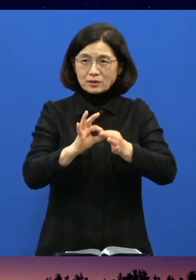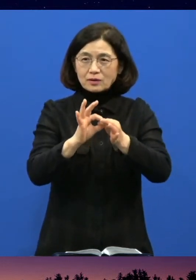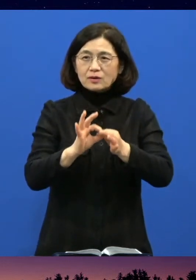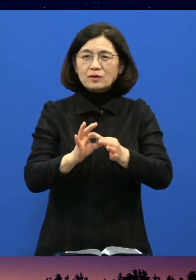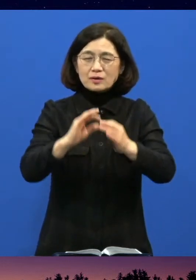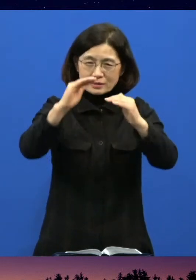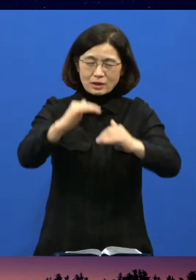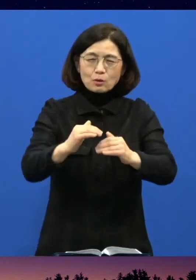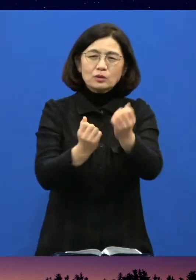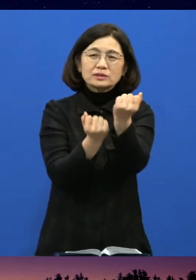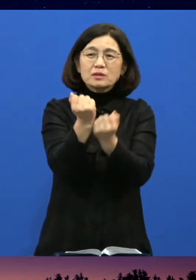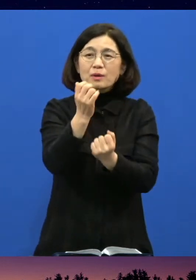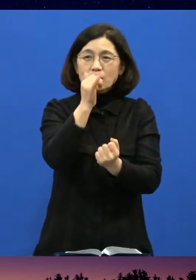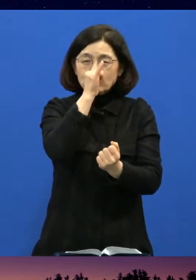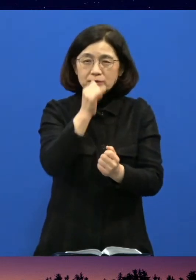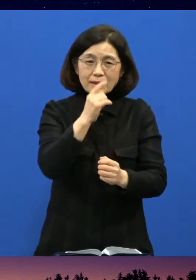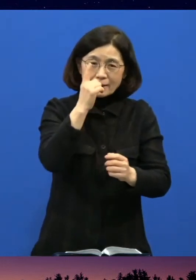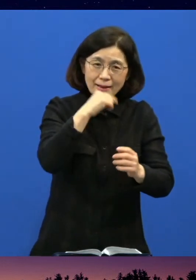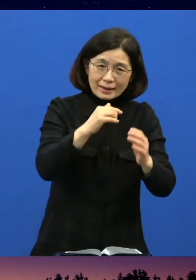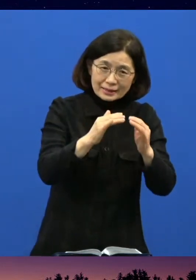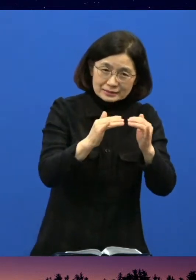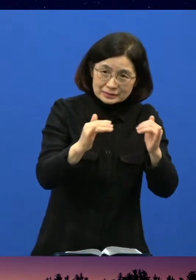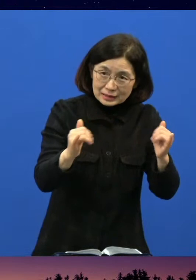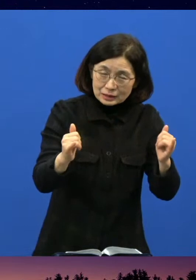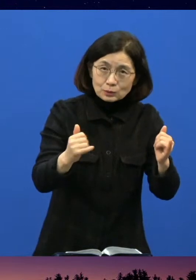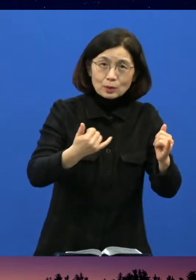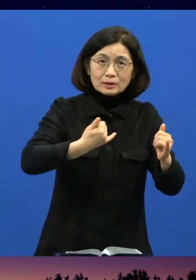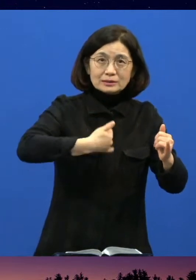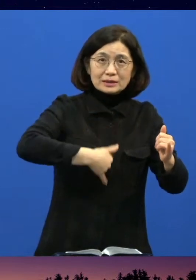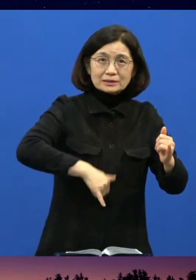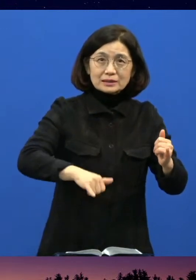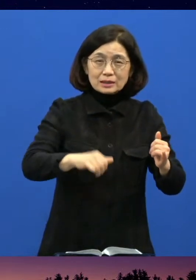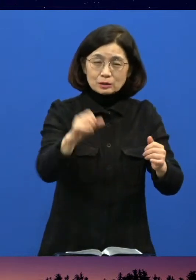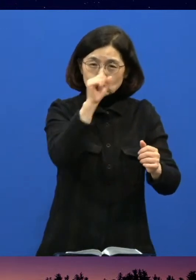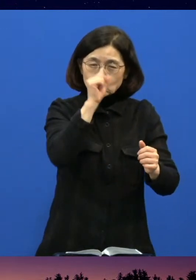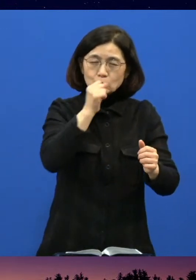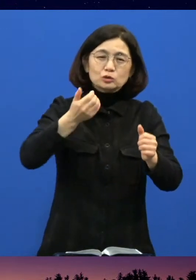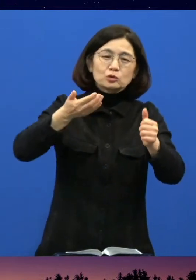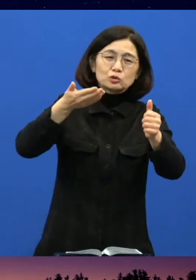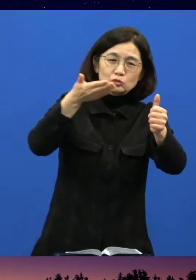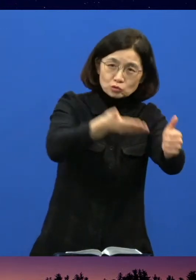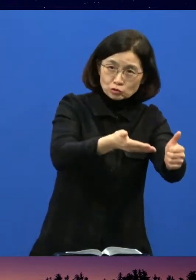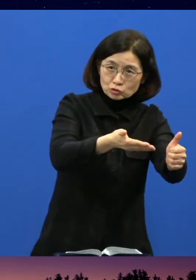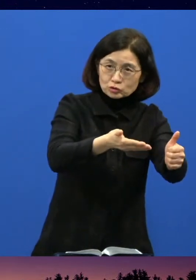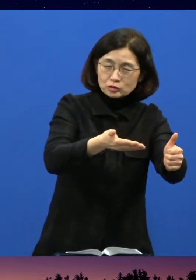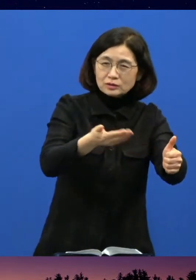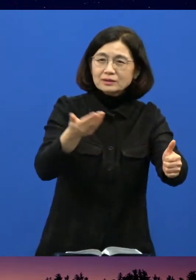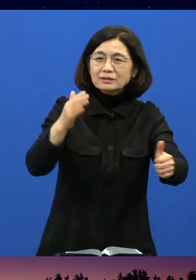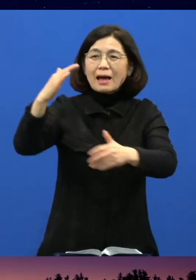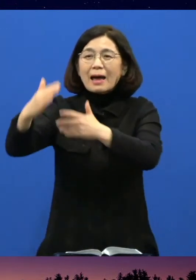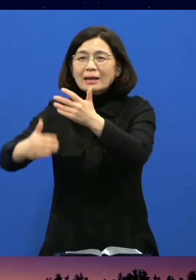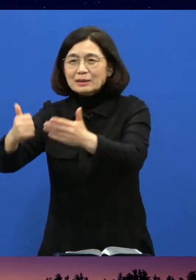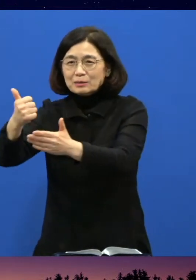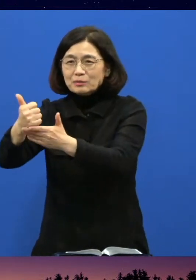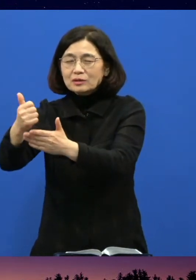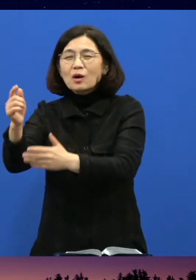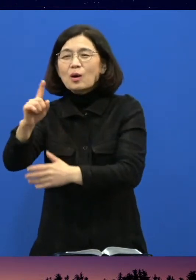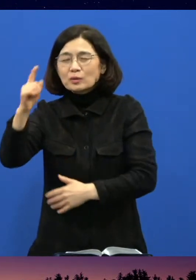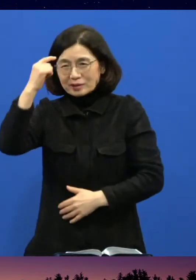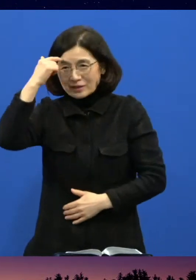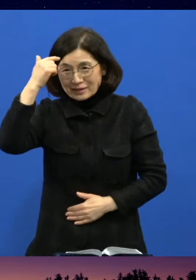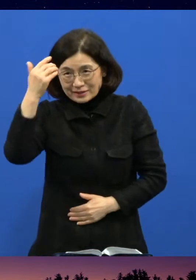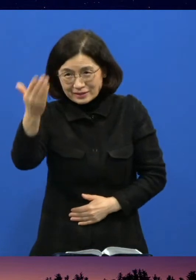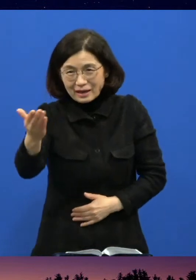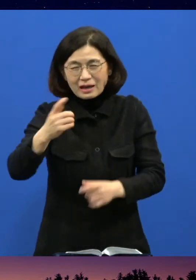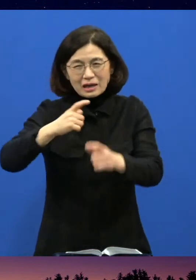거죠. 악한 자라도 자식에게 좋은 것을 줄 알거든 하물며 너일까 봐. 그 말과 같은 거예요.